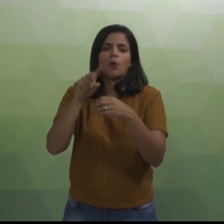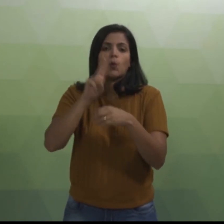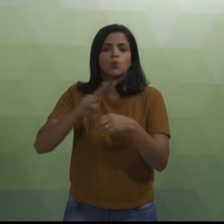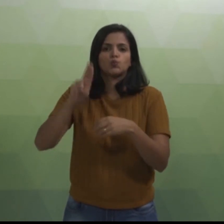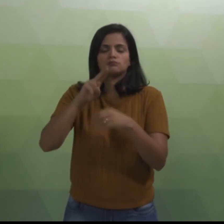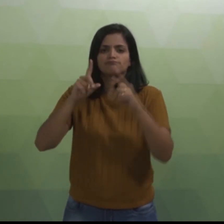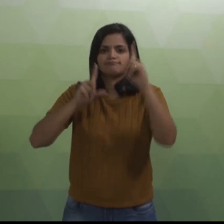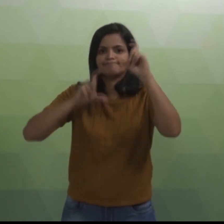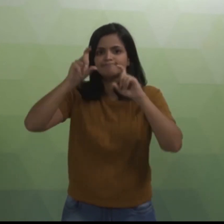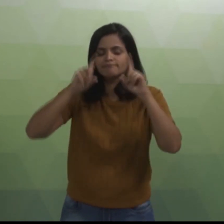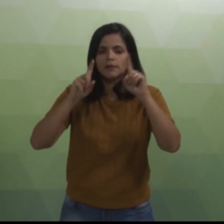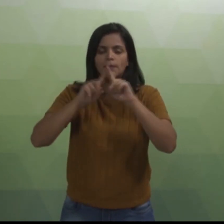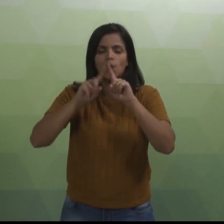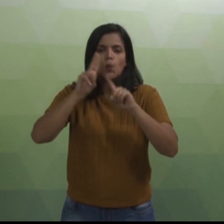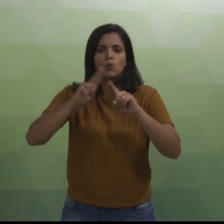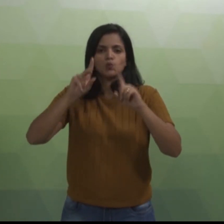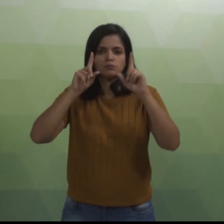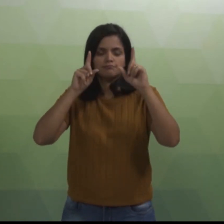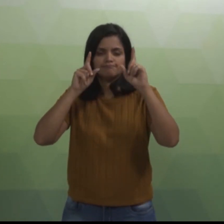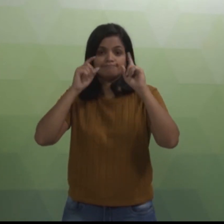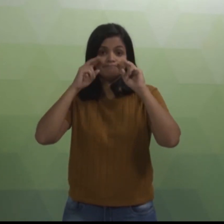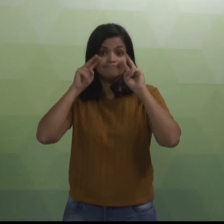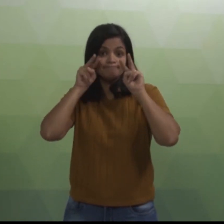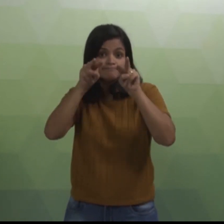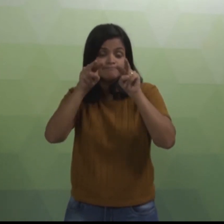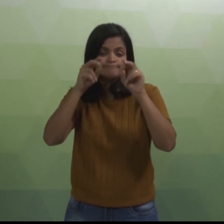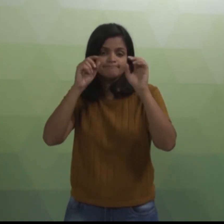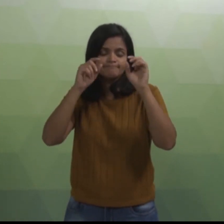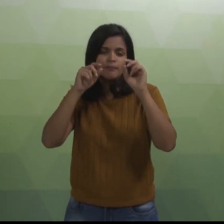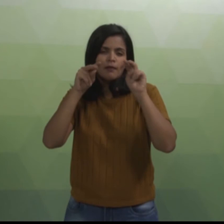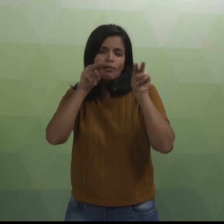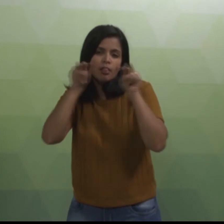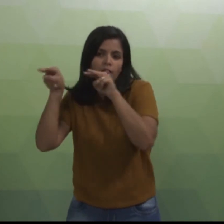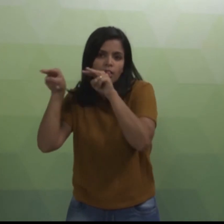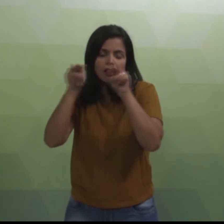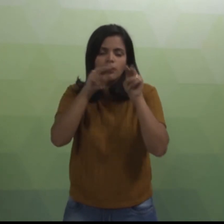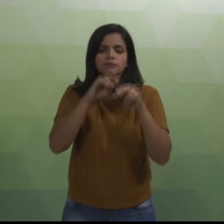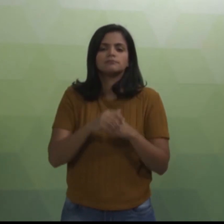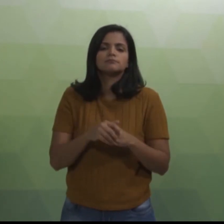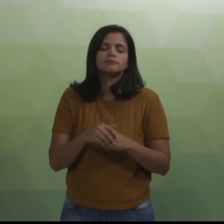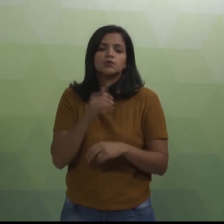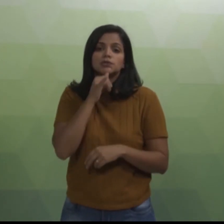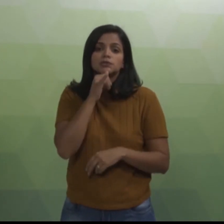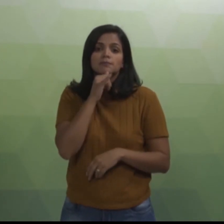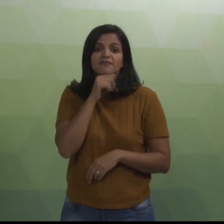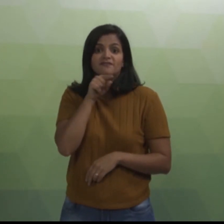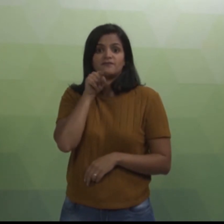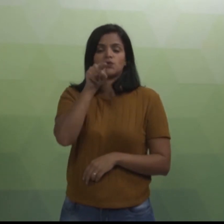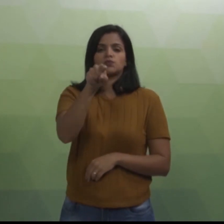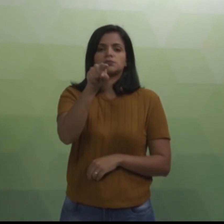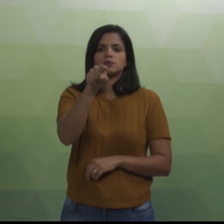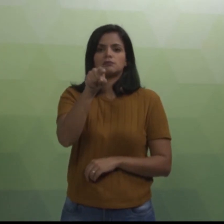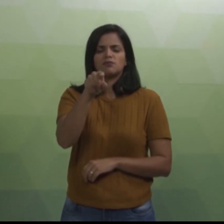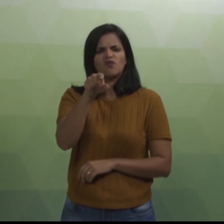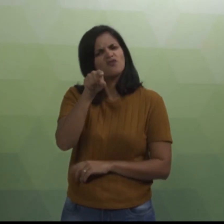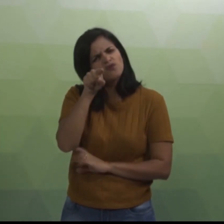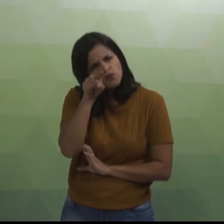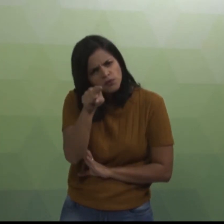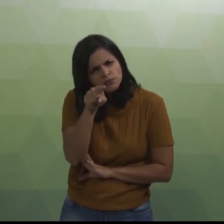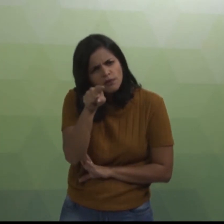diversas formas de marcação e a importância da expressão facial. Então, agora vamos nos ater ao olhar. Quando eu